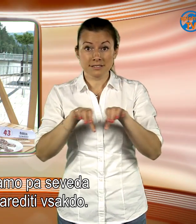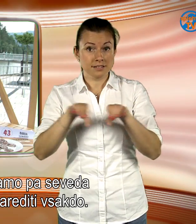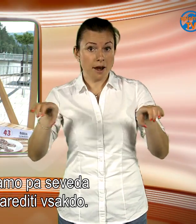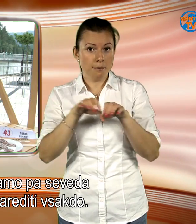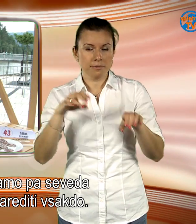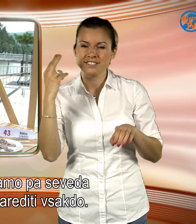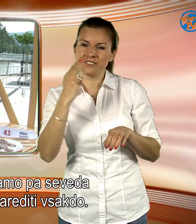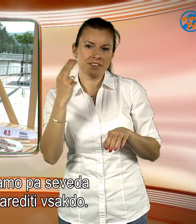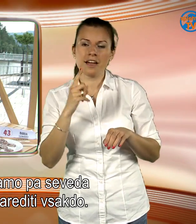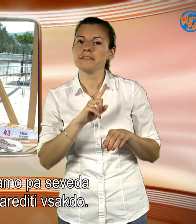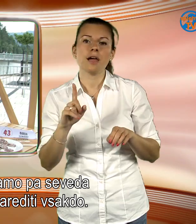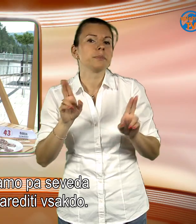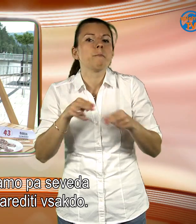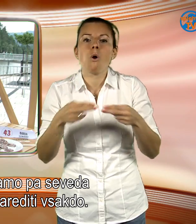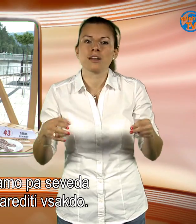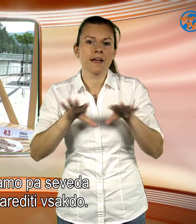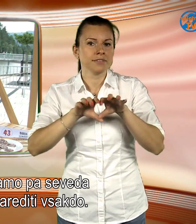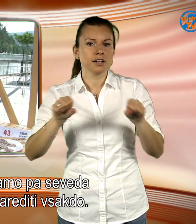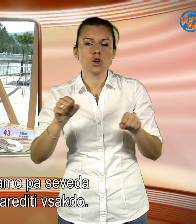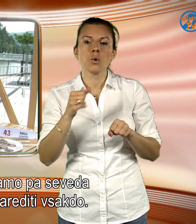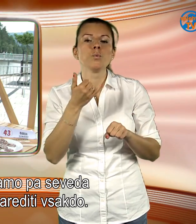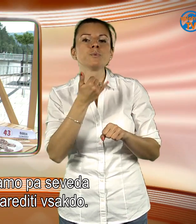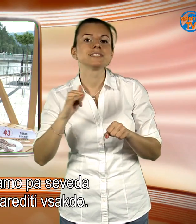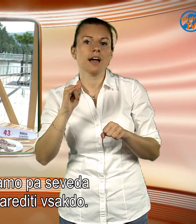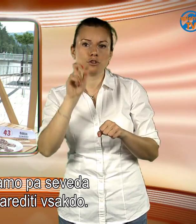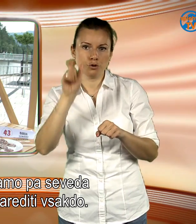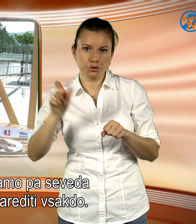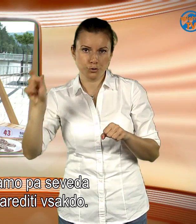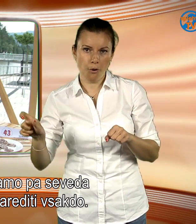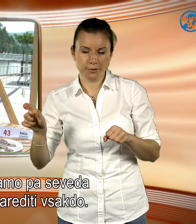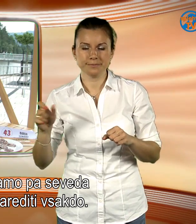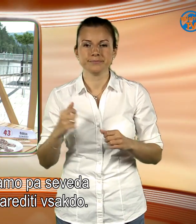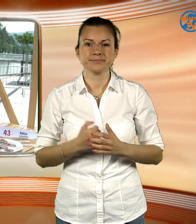Dobre salame pa seveda ne more narediti vsakdo.